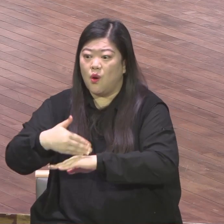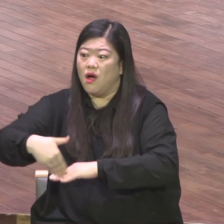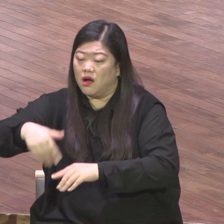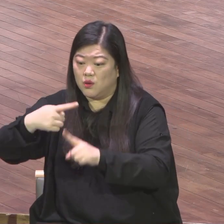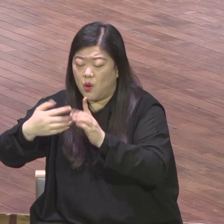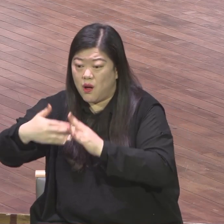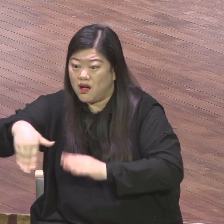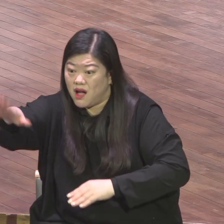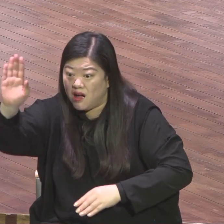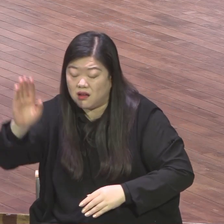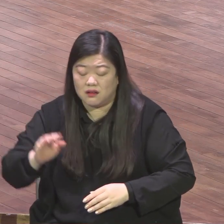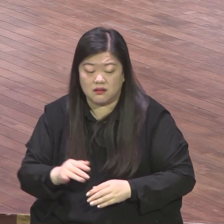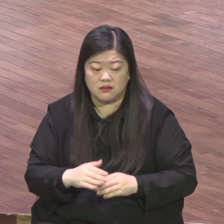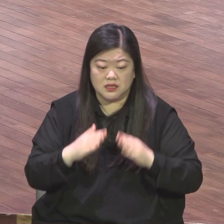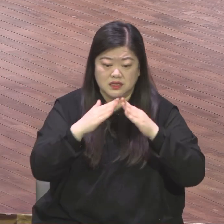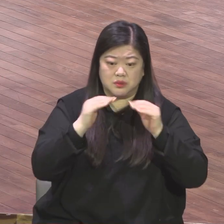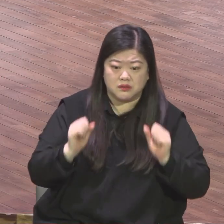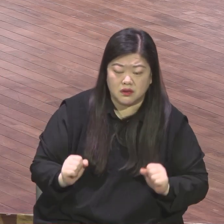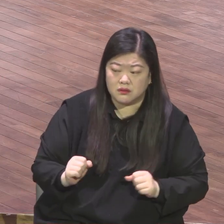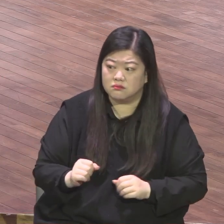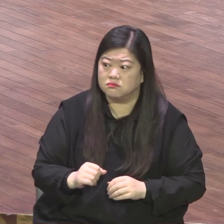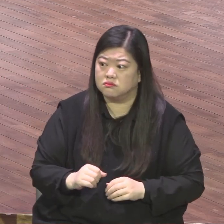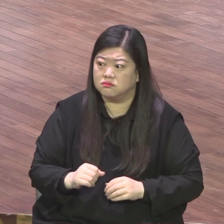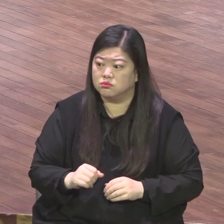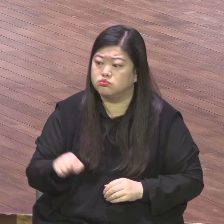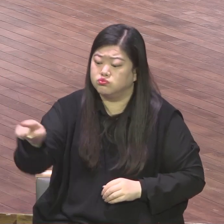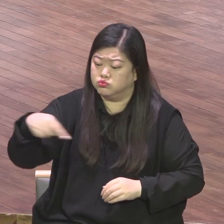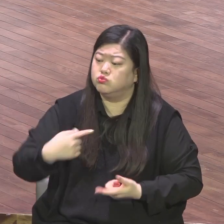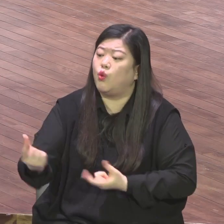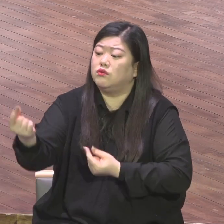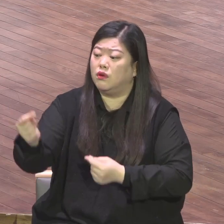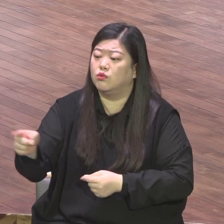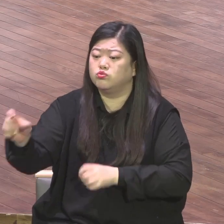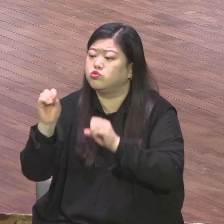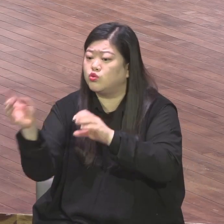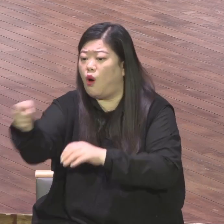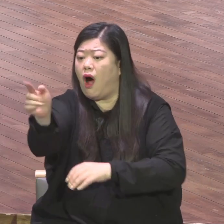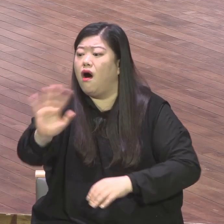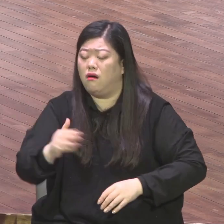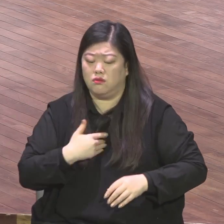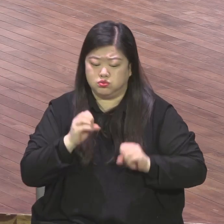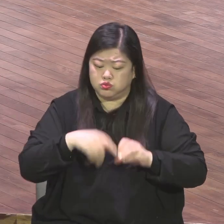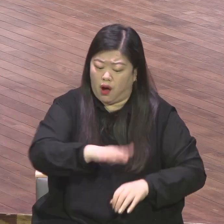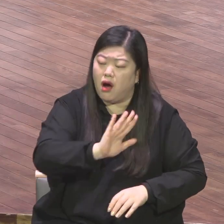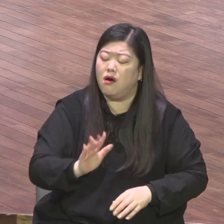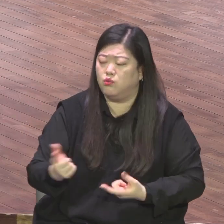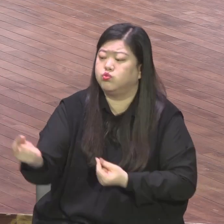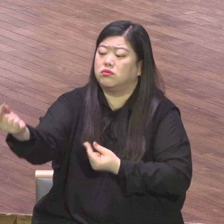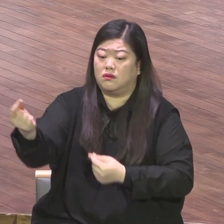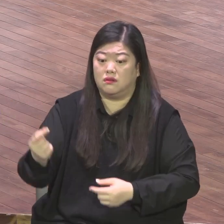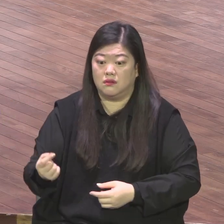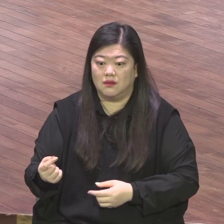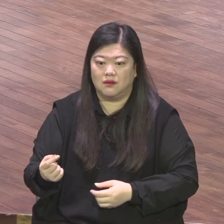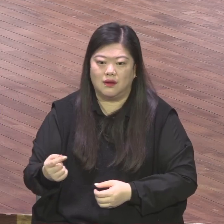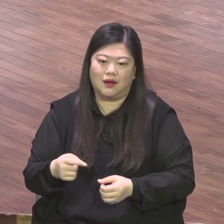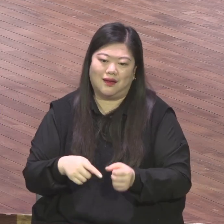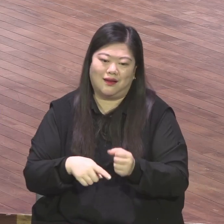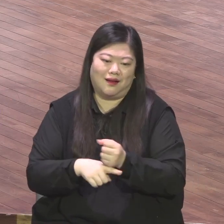때도 니나 내나. 그러니까 잘못된 신앙생활이에요. 여러분 영적